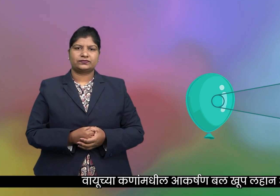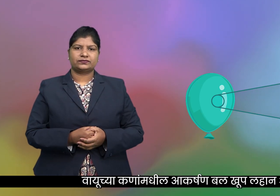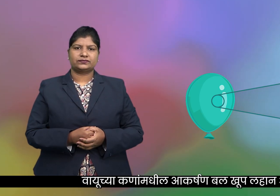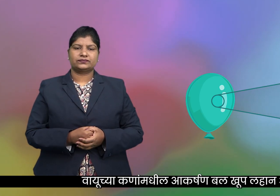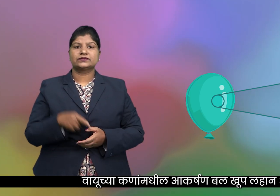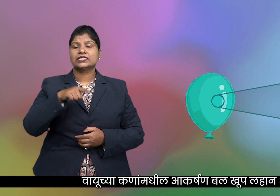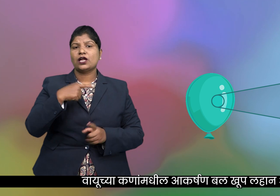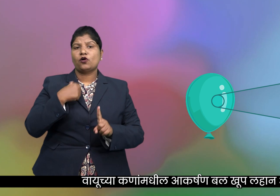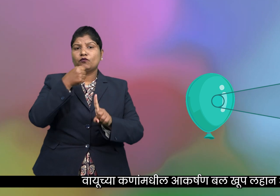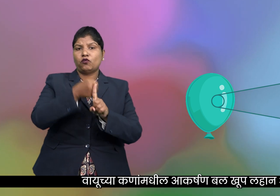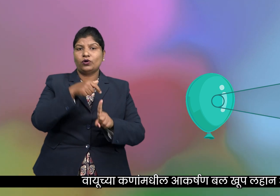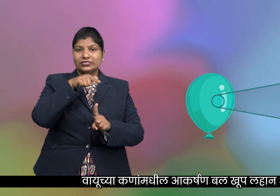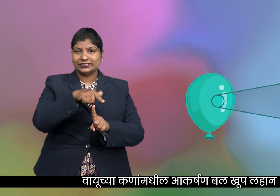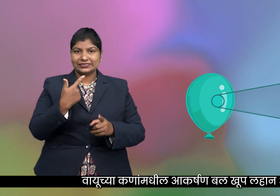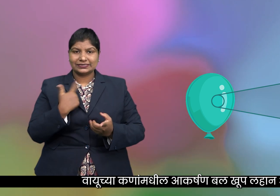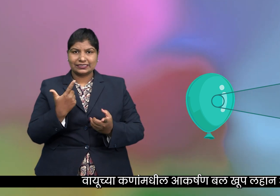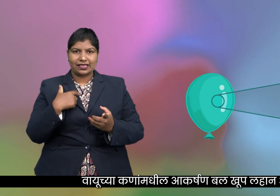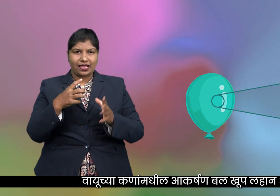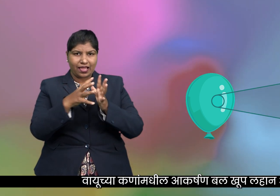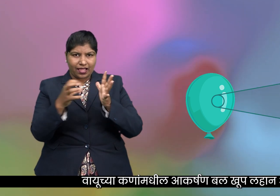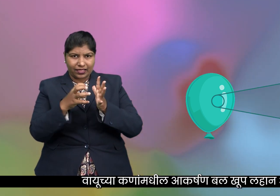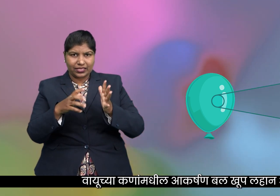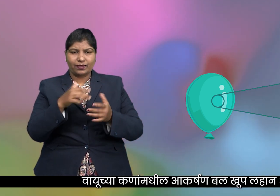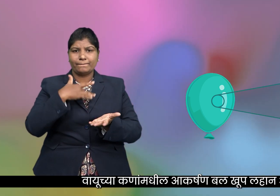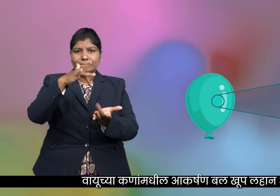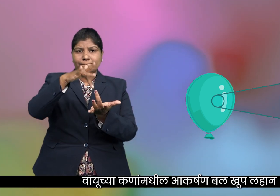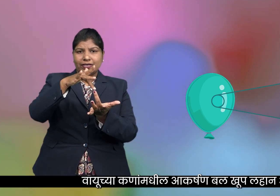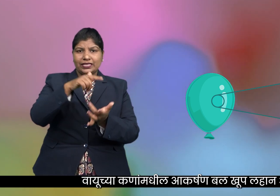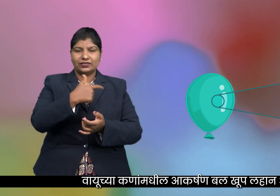वायूच्या कणामधील आकर्षण बल खूप लहान असते.